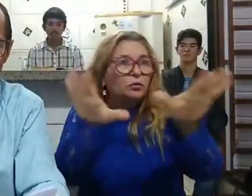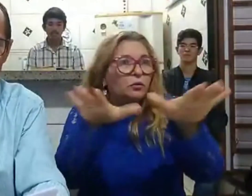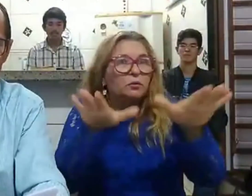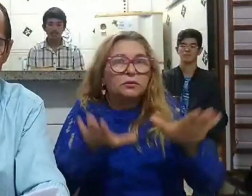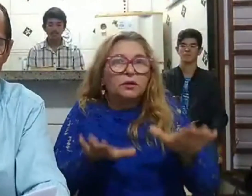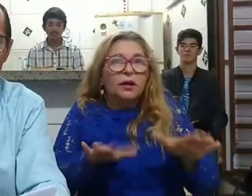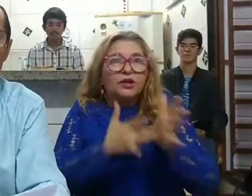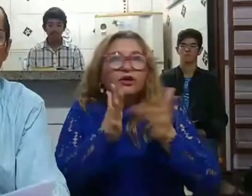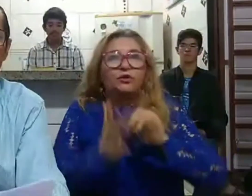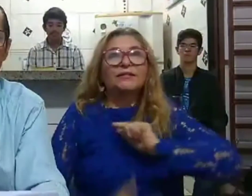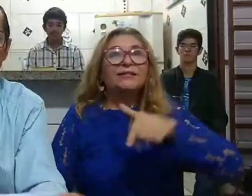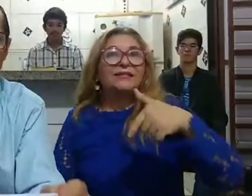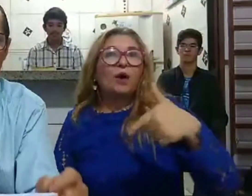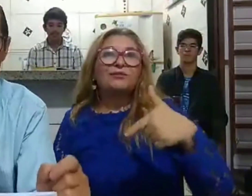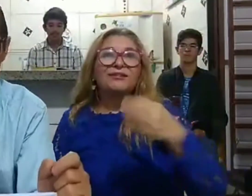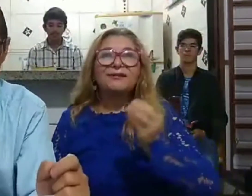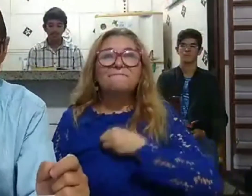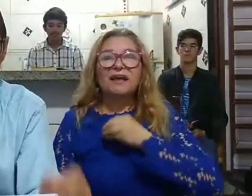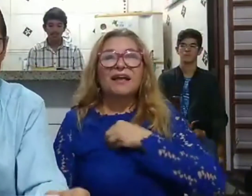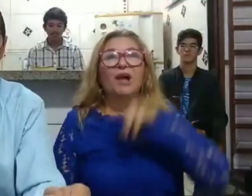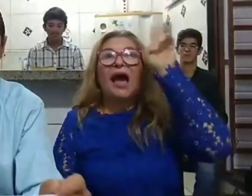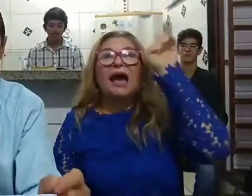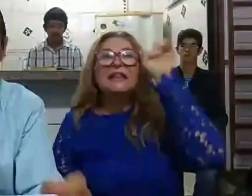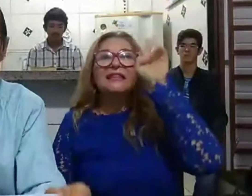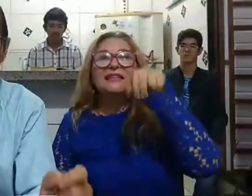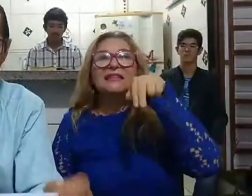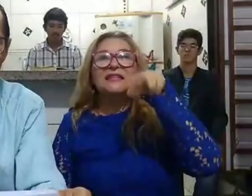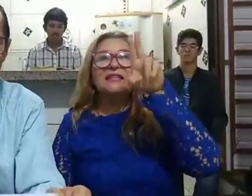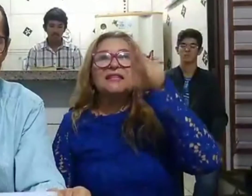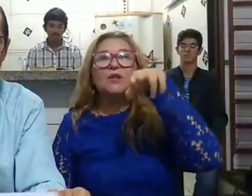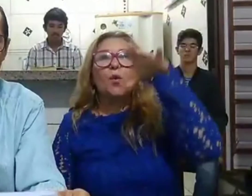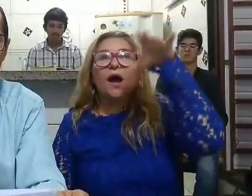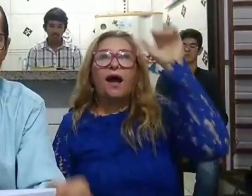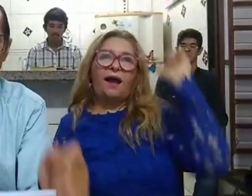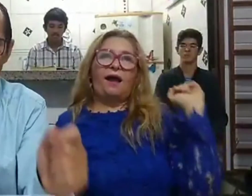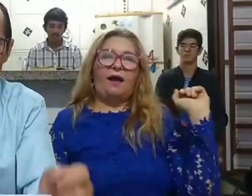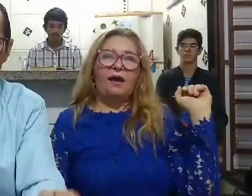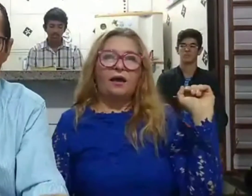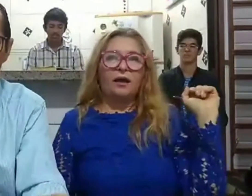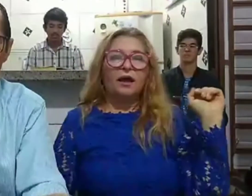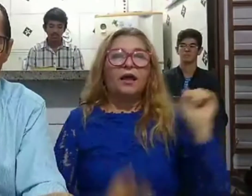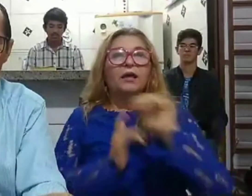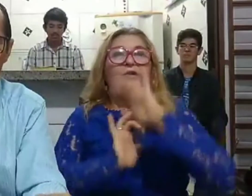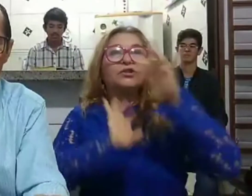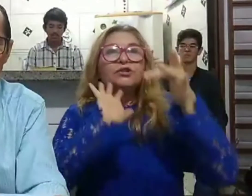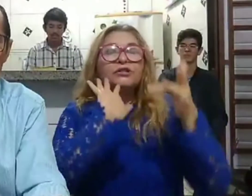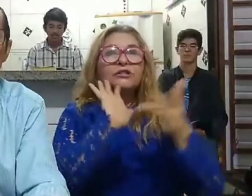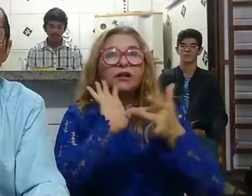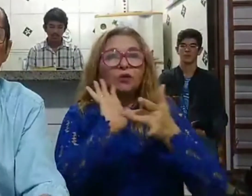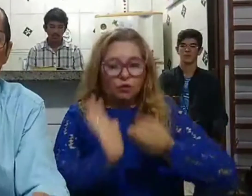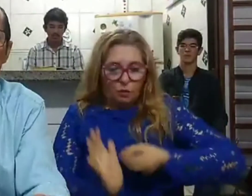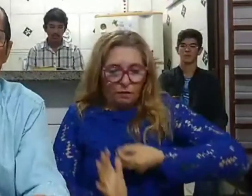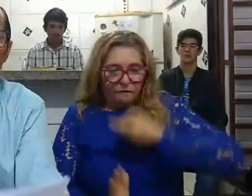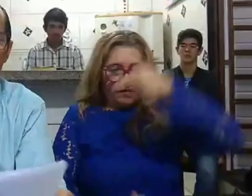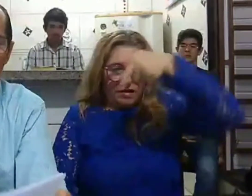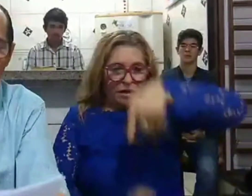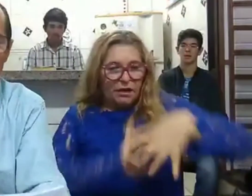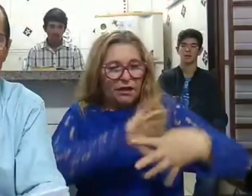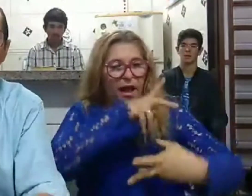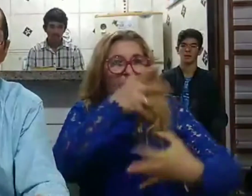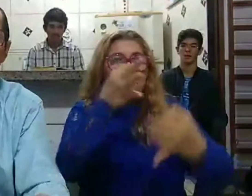pecados dele, porque a Bíblia diz que Jesus não cometeu nenhum pecado. Jesus levou uma vida perfeita,